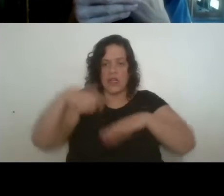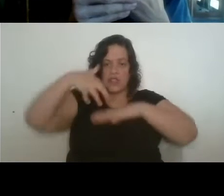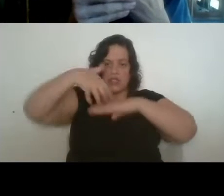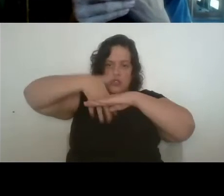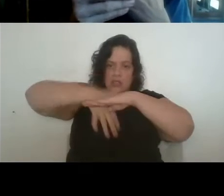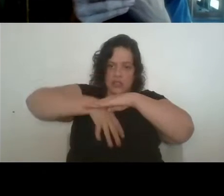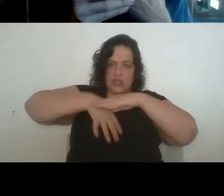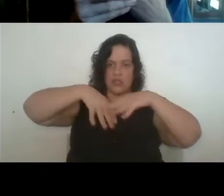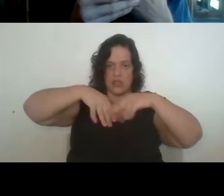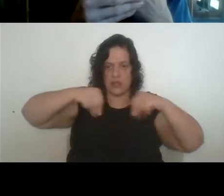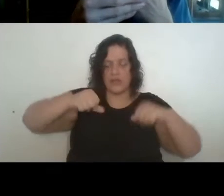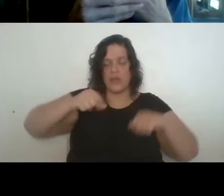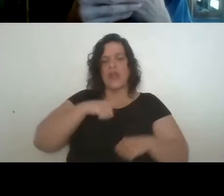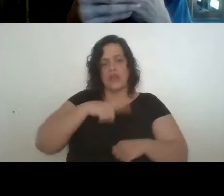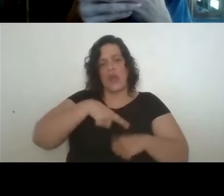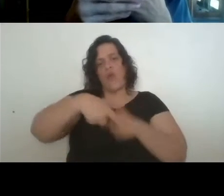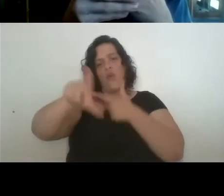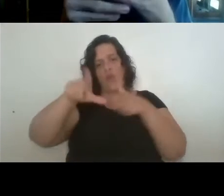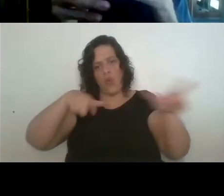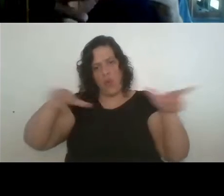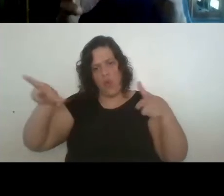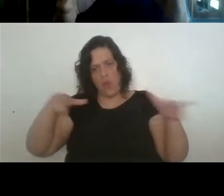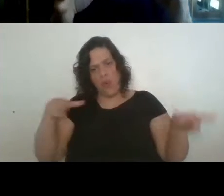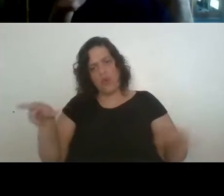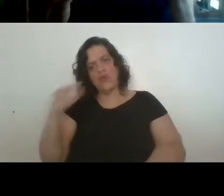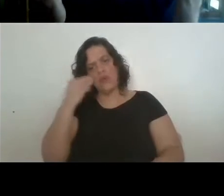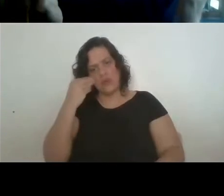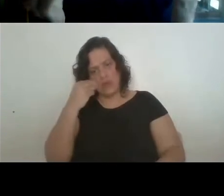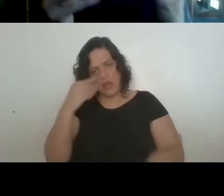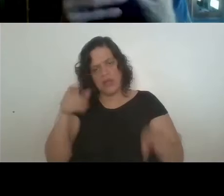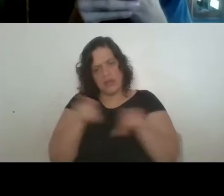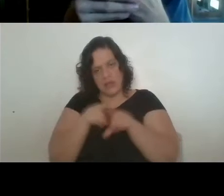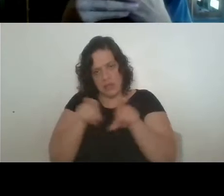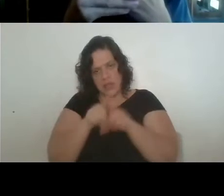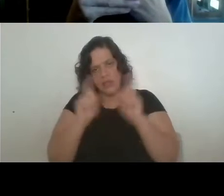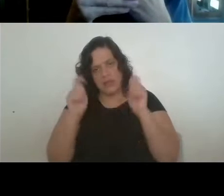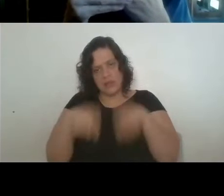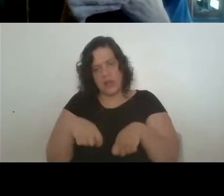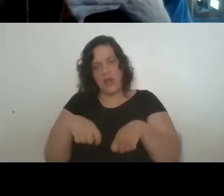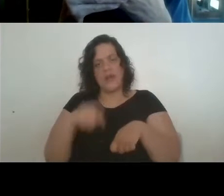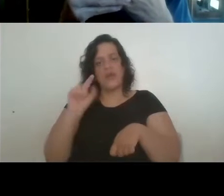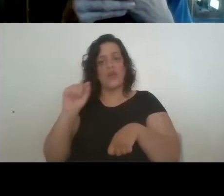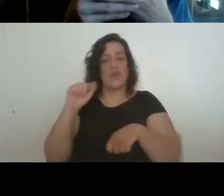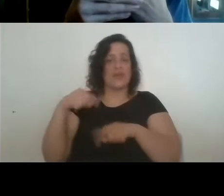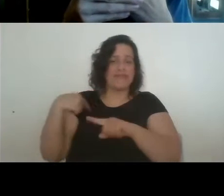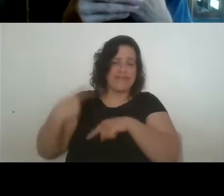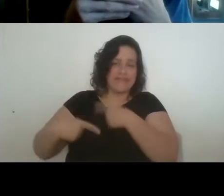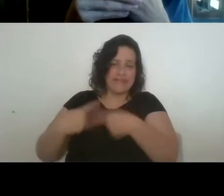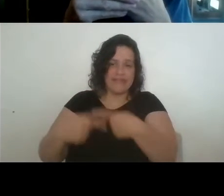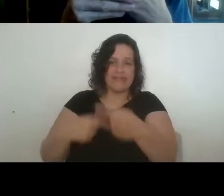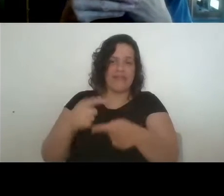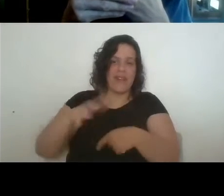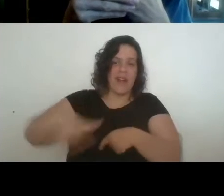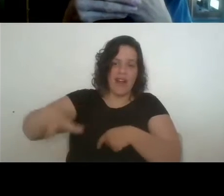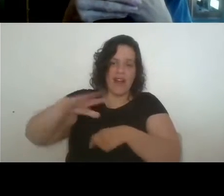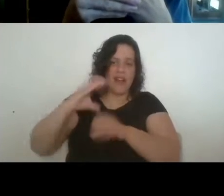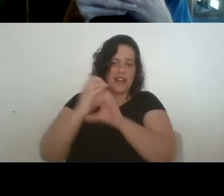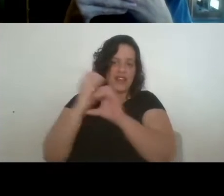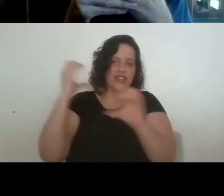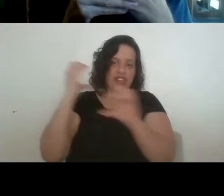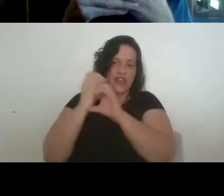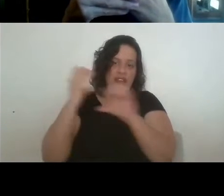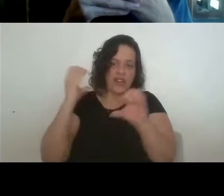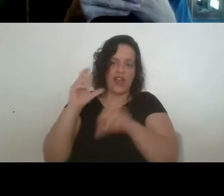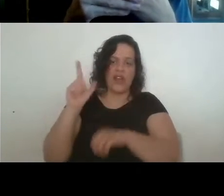são avaliados também. Um deles, mais tradicional no meio dos engenheiros, é o infiltrômetro de